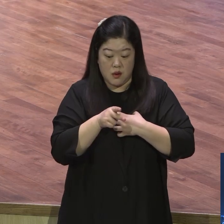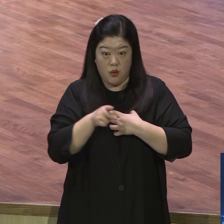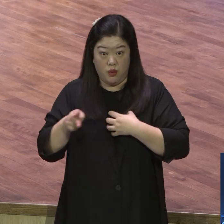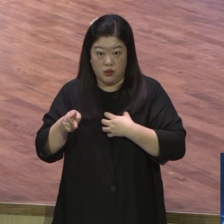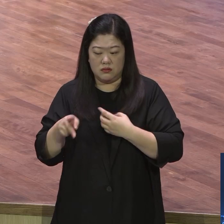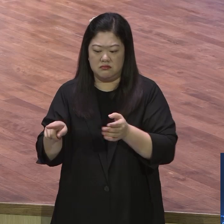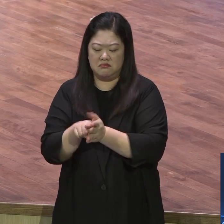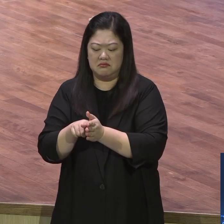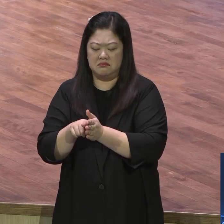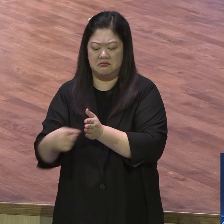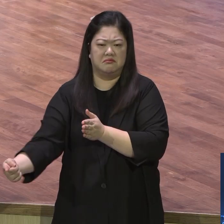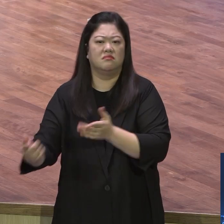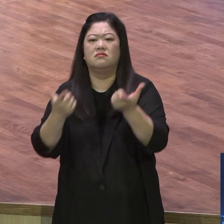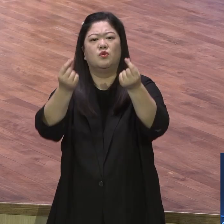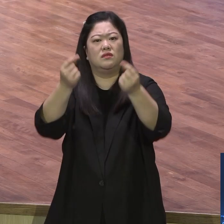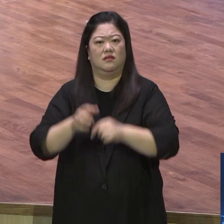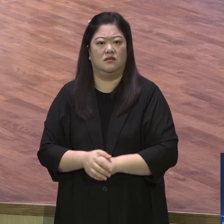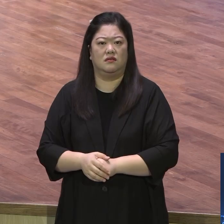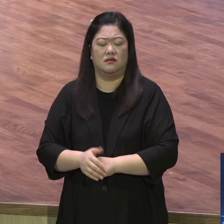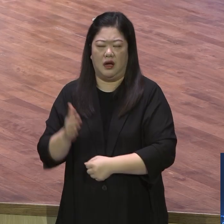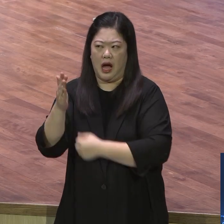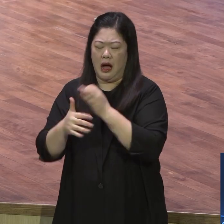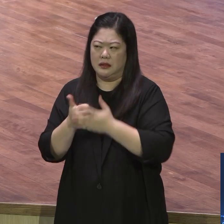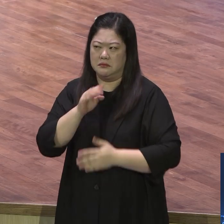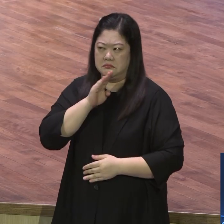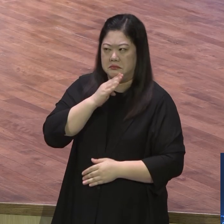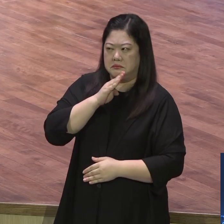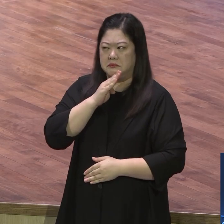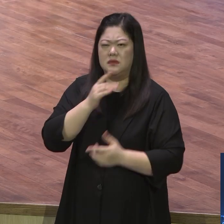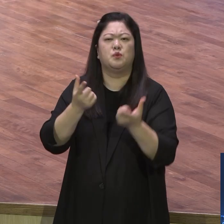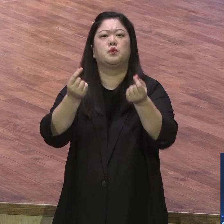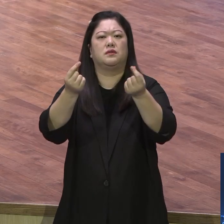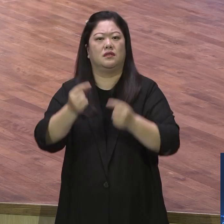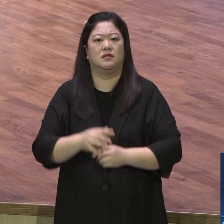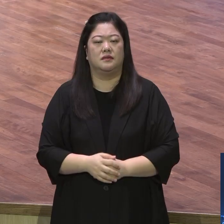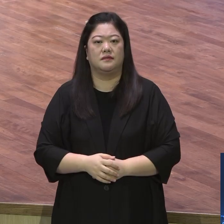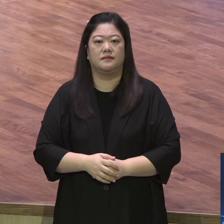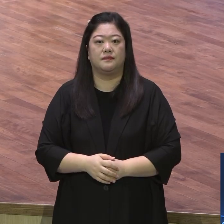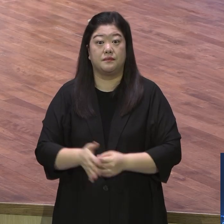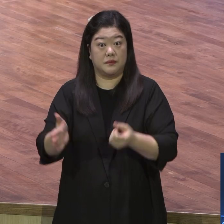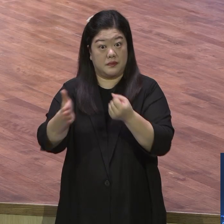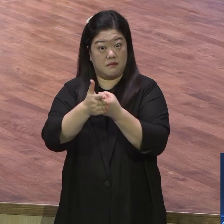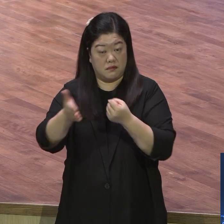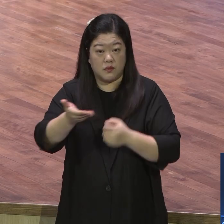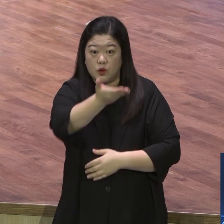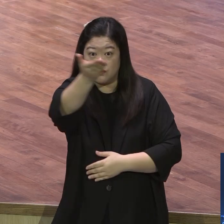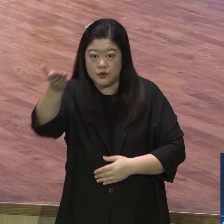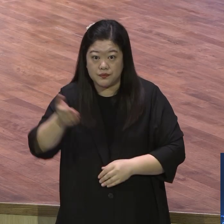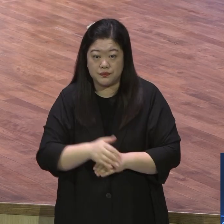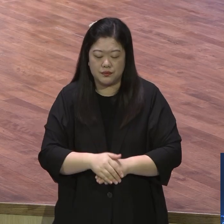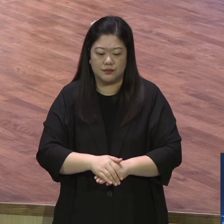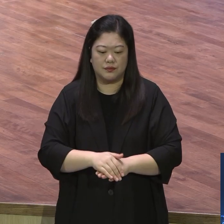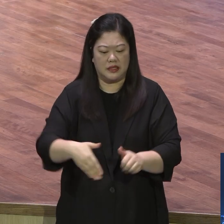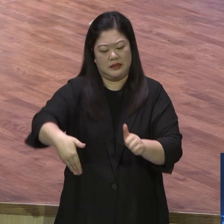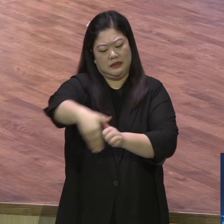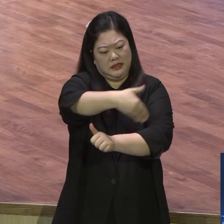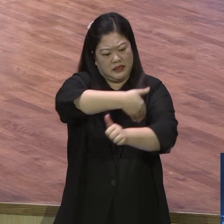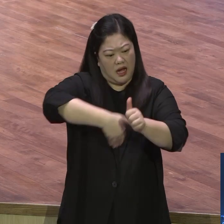믿겠다는 것입니다 영계 모든 성도들 오늘 말씀을 통해서 어떤 상황 속에서도 절대